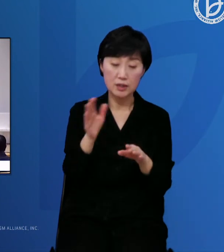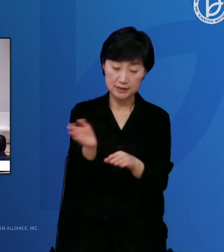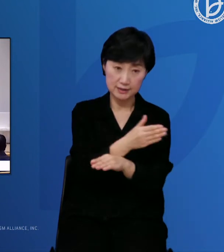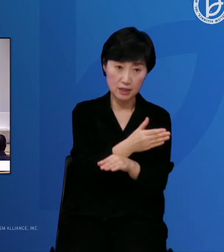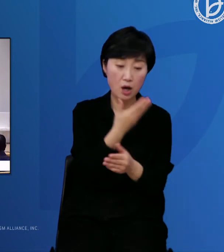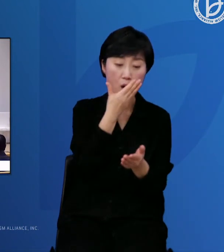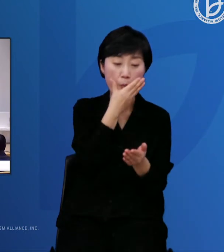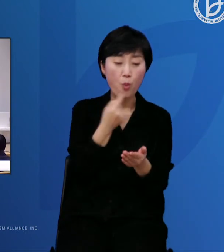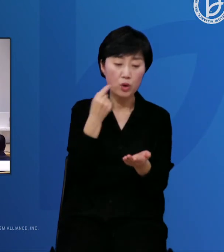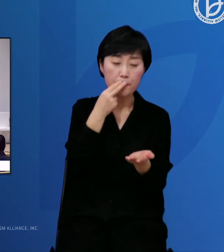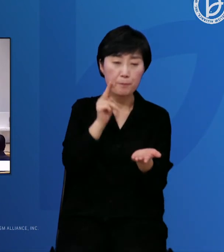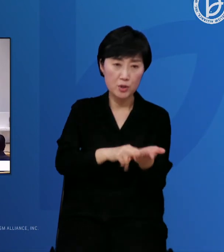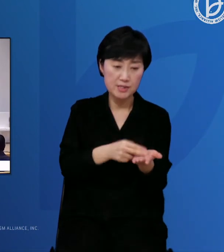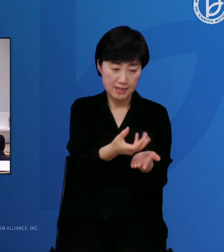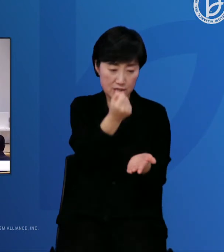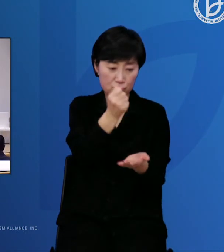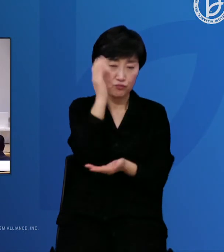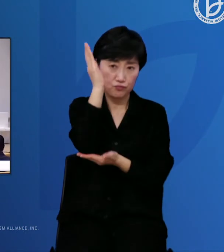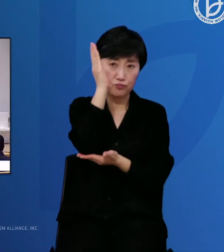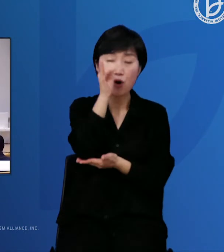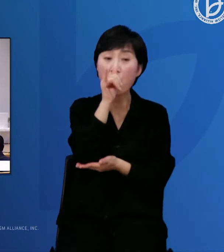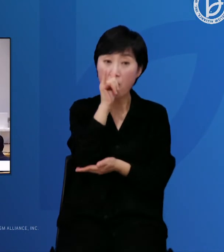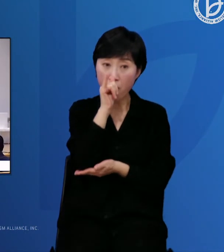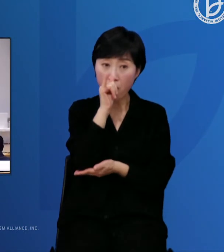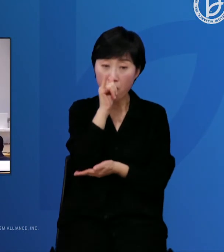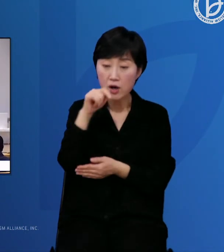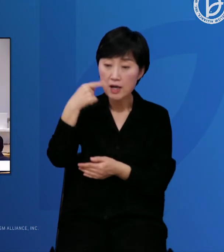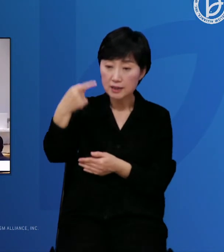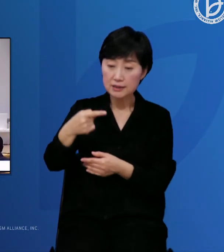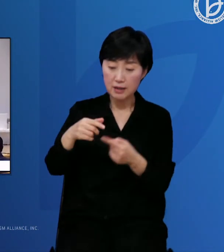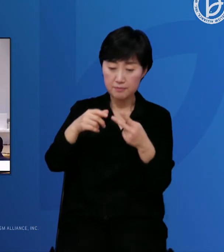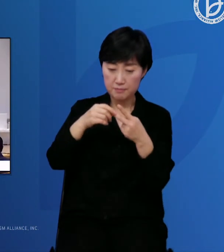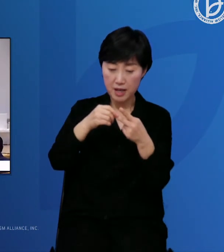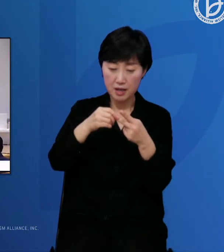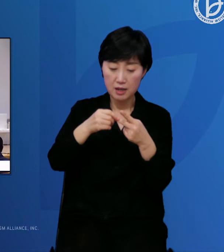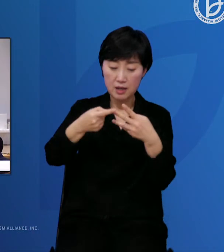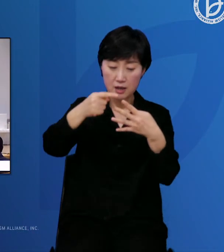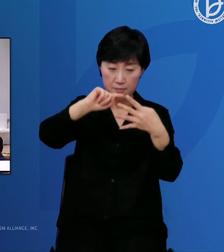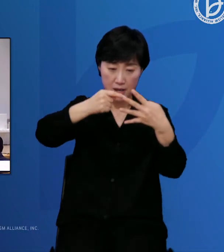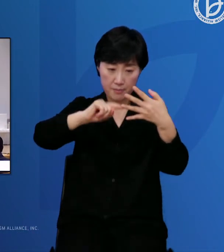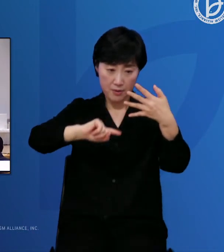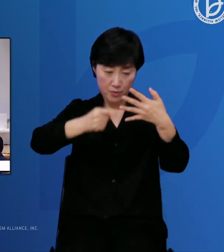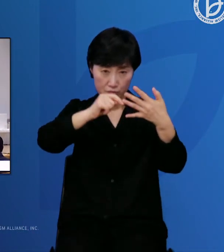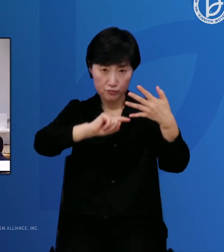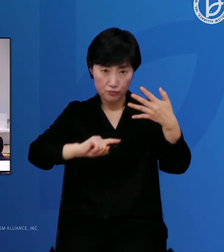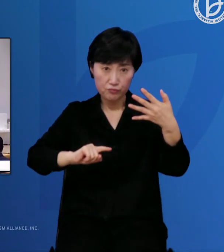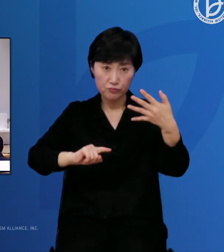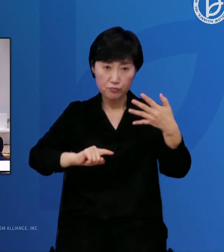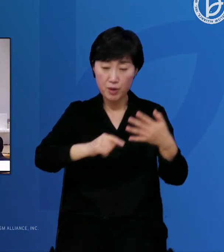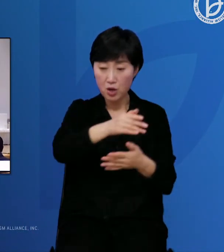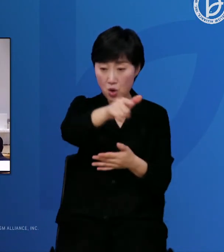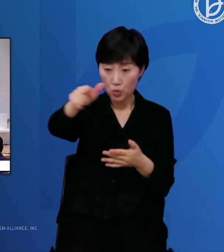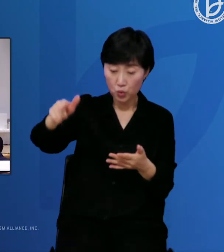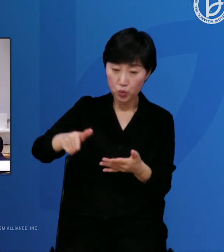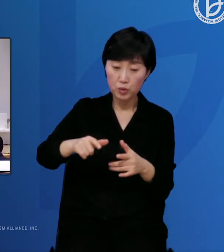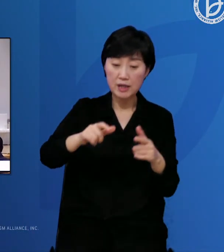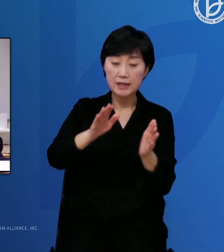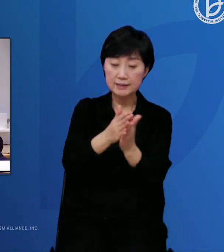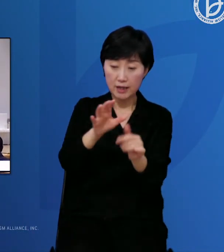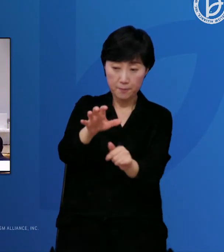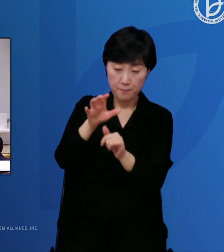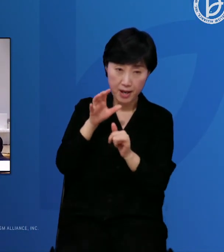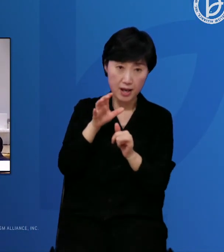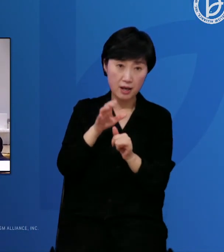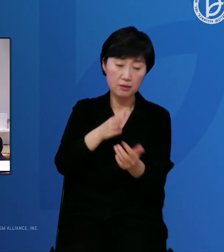복음 편지를 교재로 강의가 시작되며 이어 새생명 새생활, 신앙발판 10가지, 지역 복음화를 위한 다락방